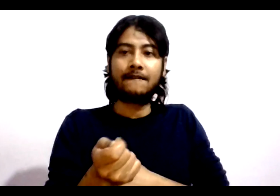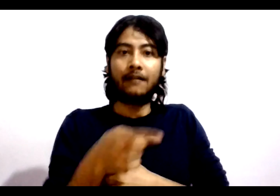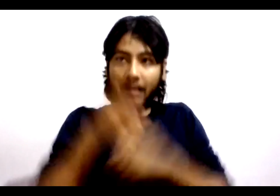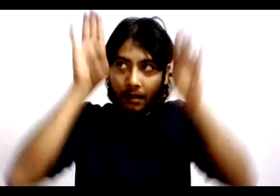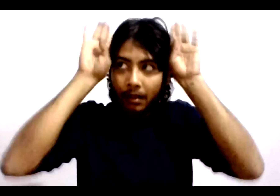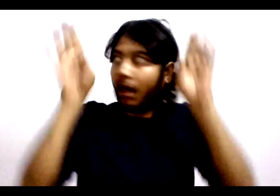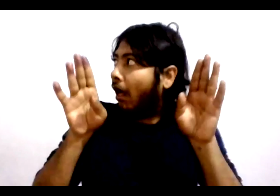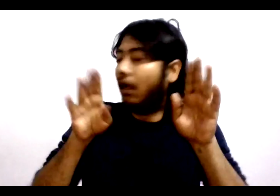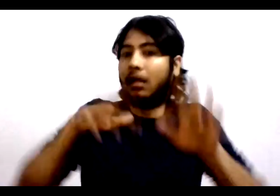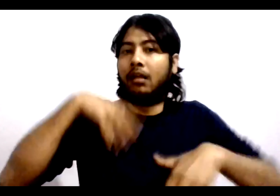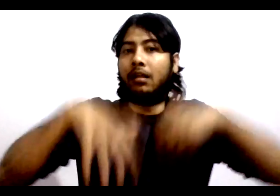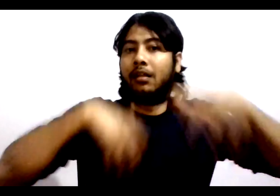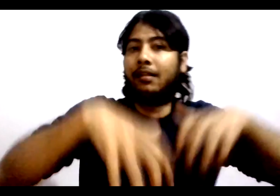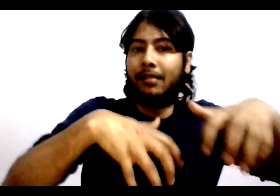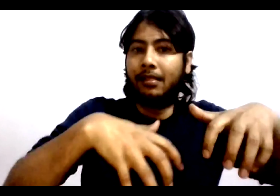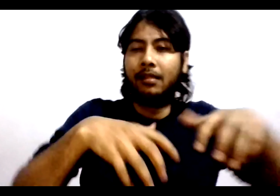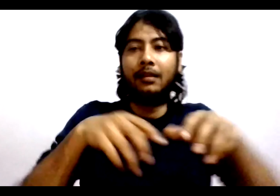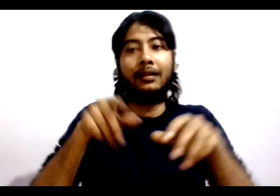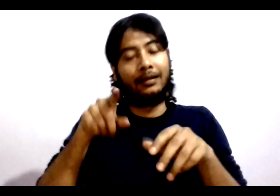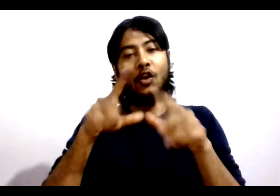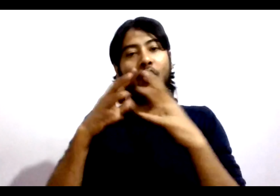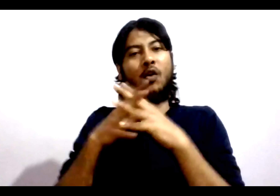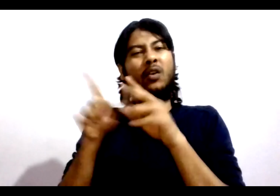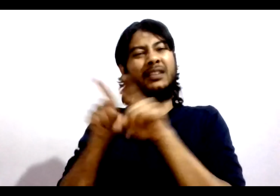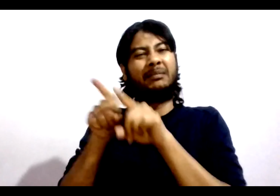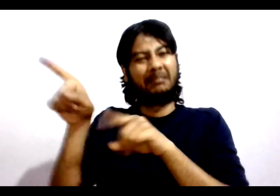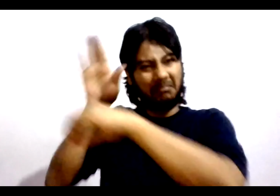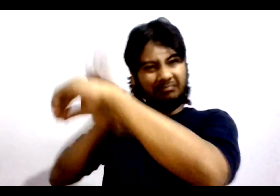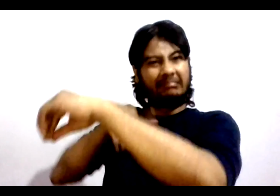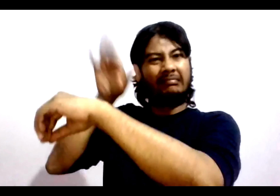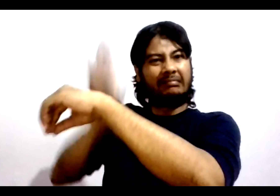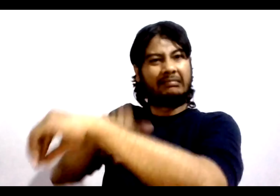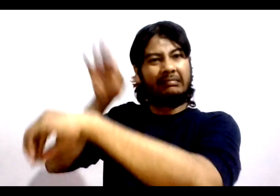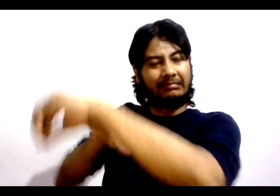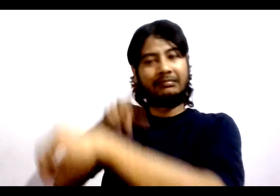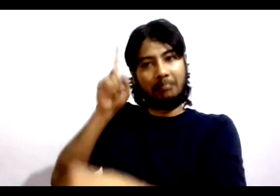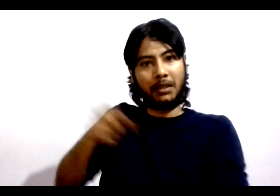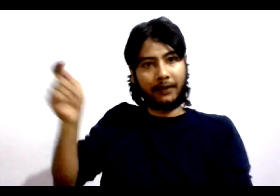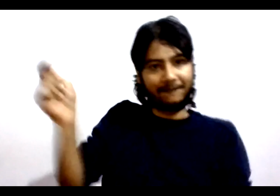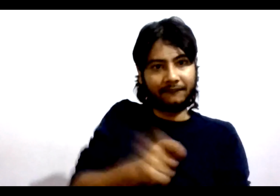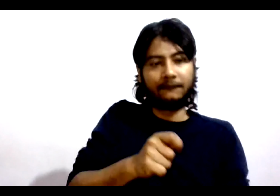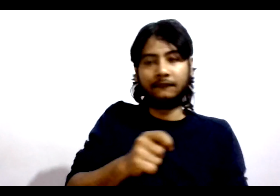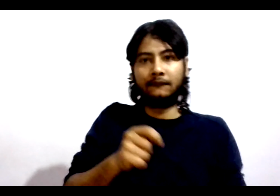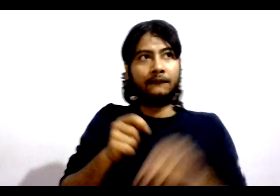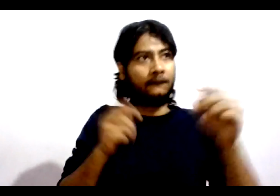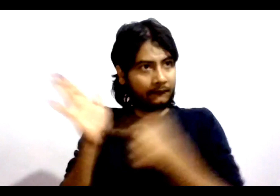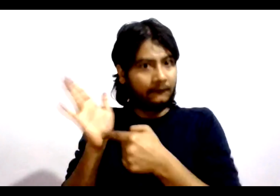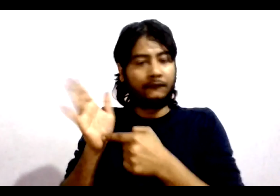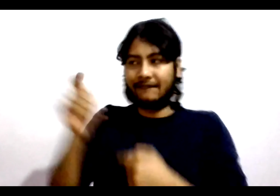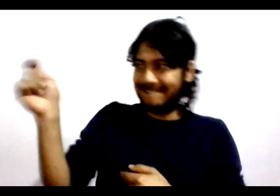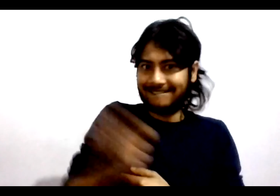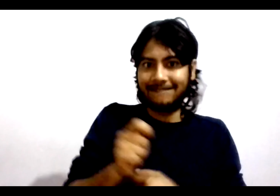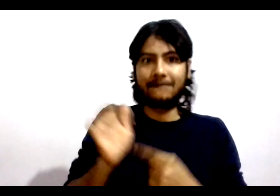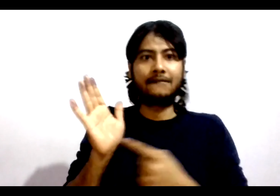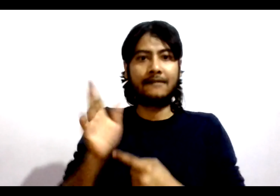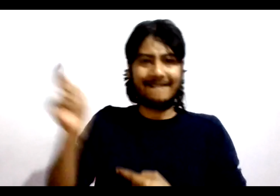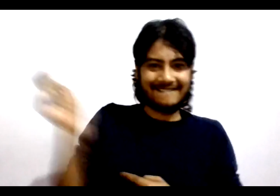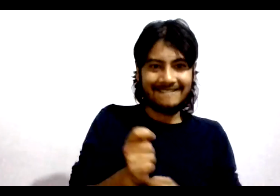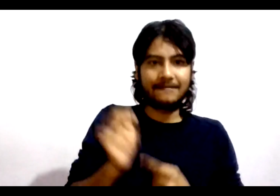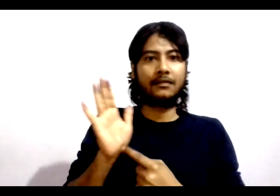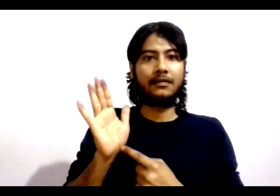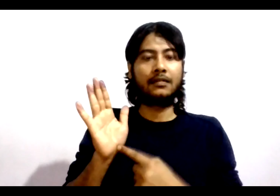law. आपको लॉ को प्रयोग करना होगा, नहीं तो अच्छे अच्छे लॉज भी केवल अलमारी में या लाइब्रेरी में रखे रह